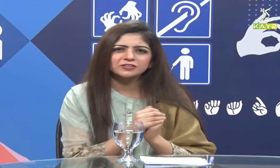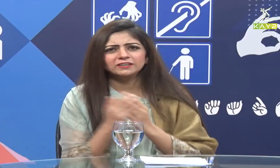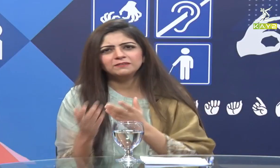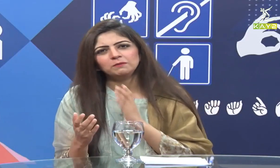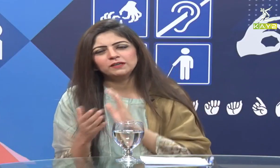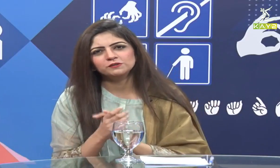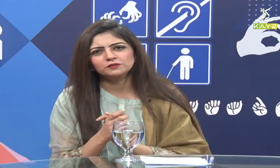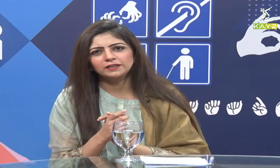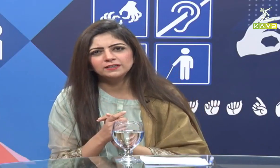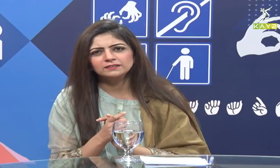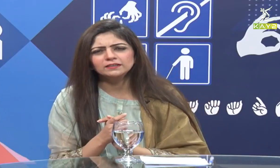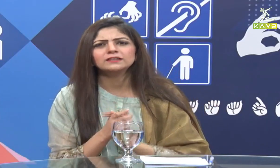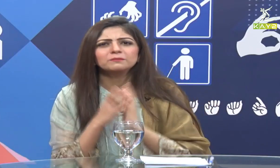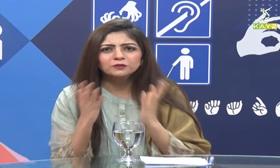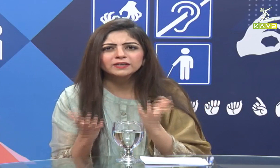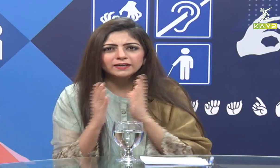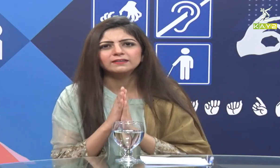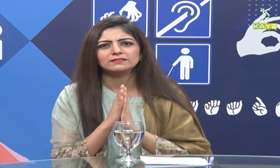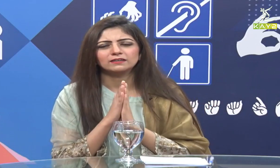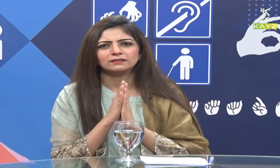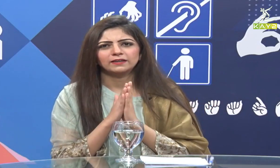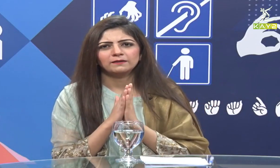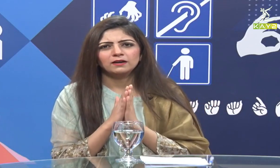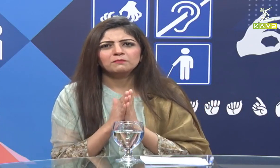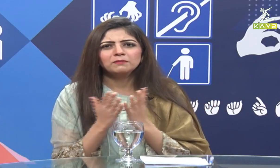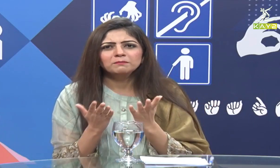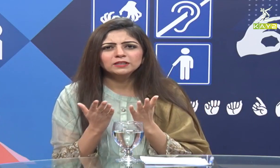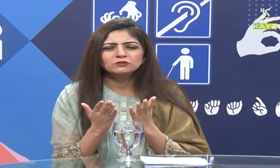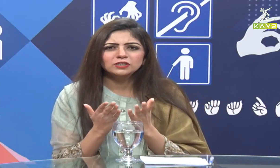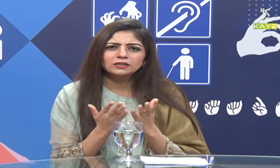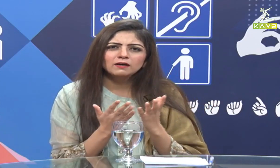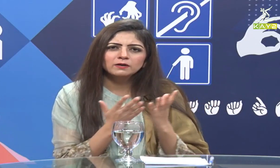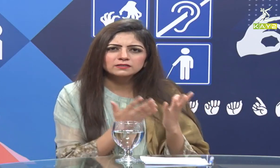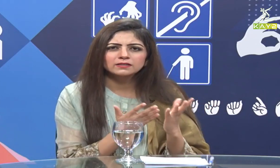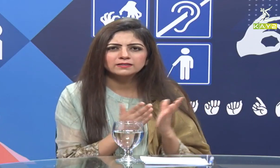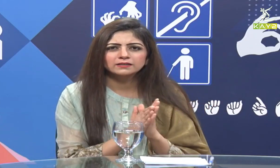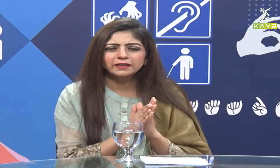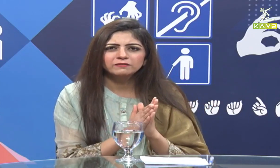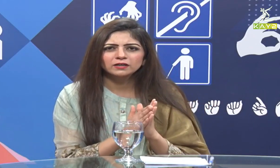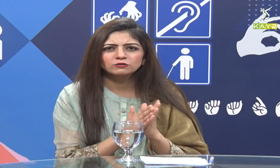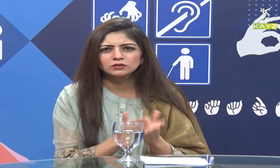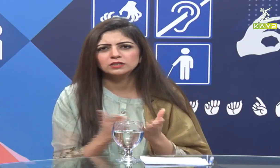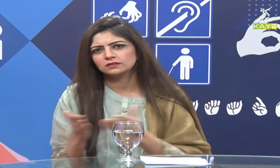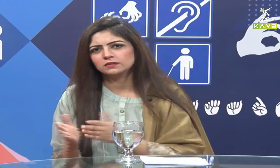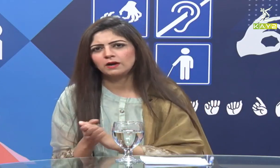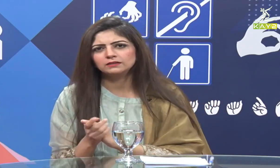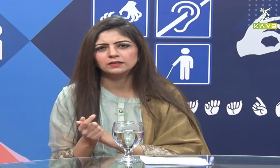जनरल पब्लिक सोसाइटी से कम्युनिकेट कैसे करता है? भाई पता तो चले ना। अब हसन एज अ डेफ अगर उसने किसी से बात करनी